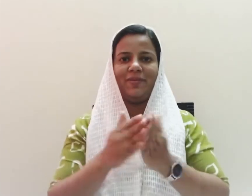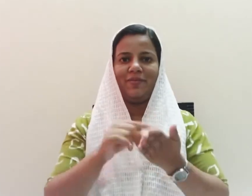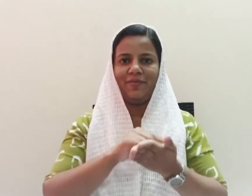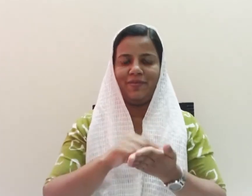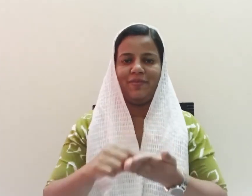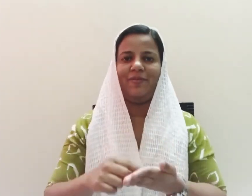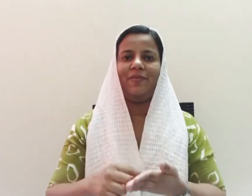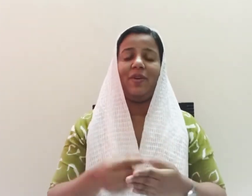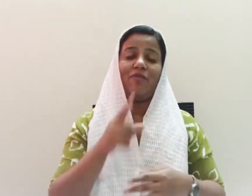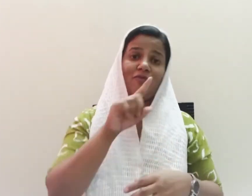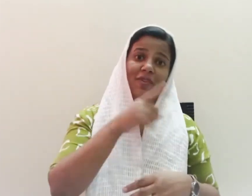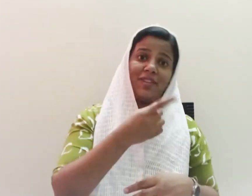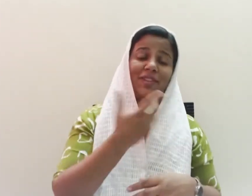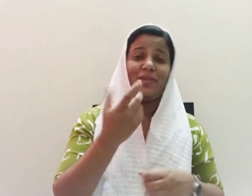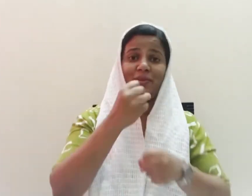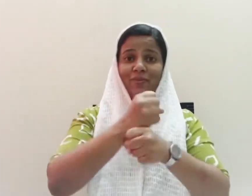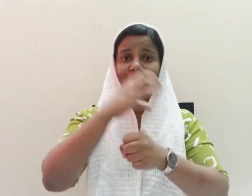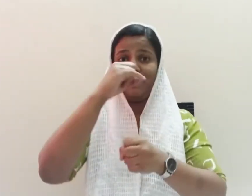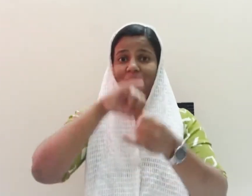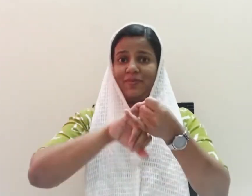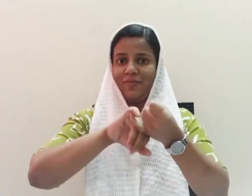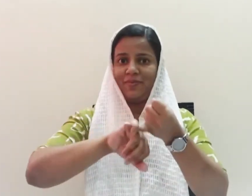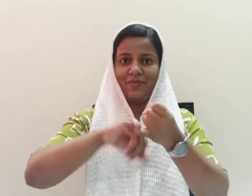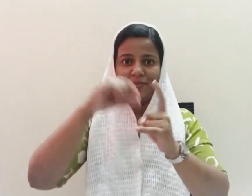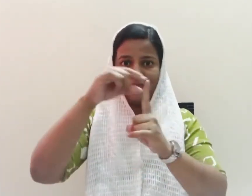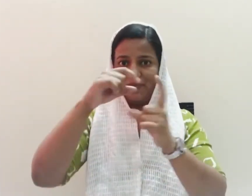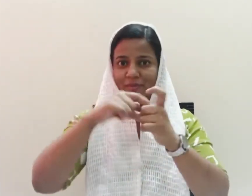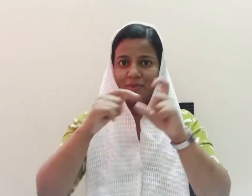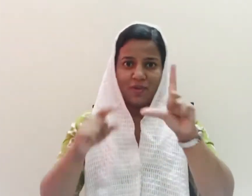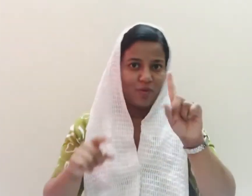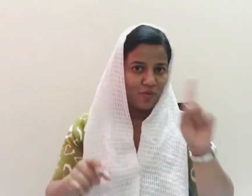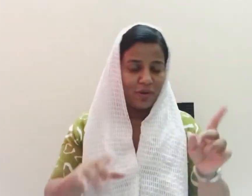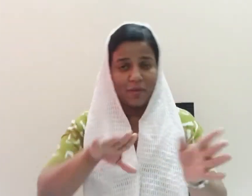1:11 യോഹന്നാൻ ഒരു സുവിശേഷം എഴുതി. അത് കഴിഞ്ഞ് 3 ലേഖനങ്ങൾ എഴുതി. അതുകൊണ്ടാണ്